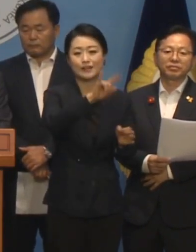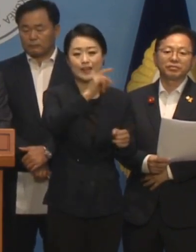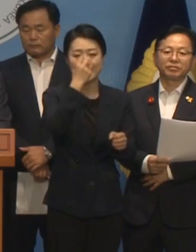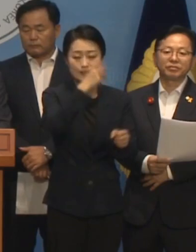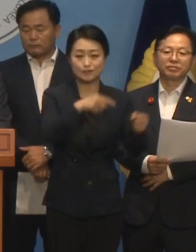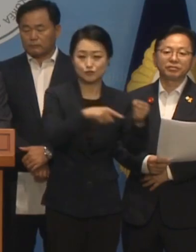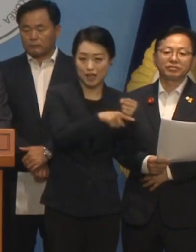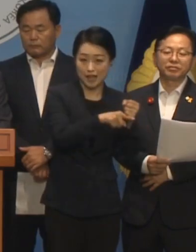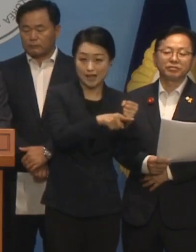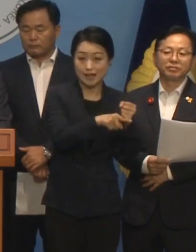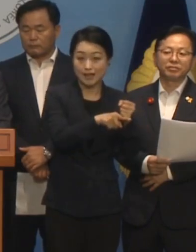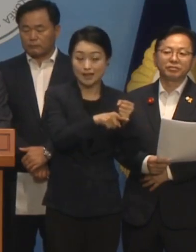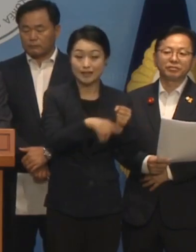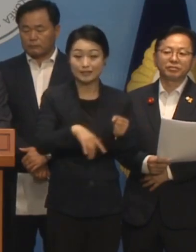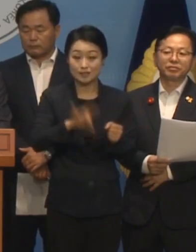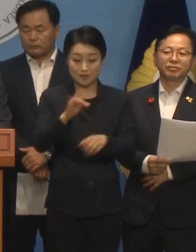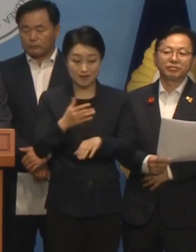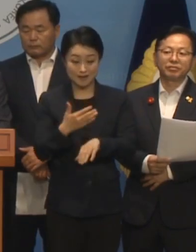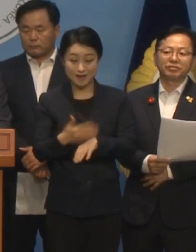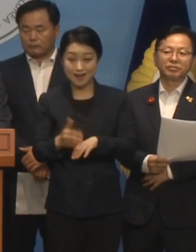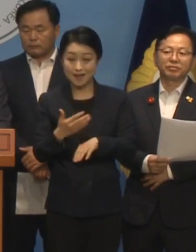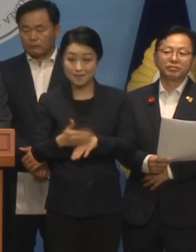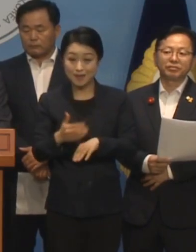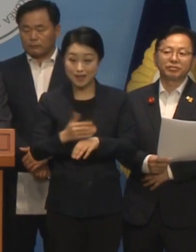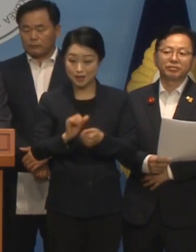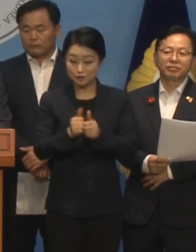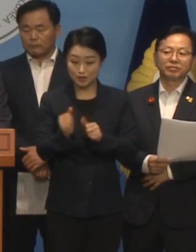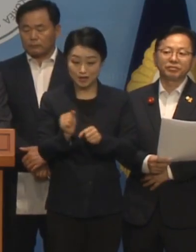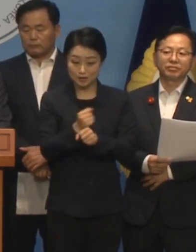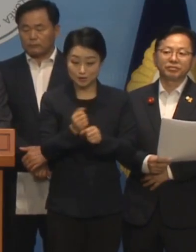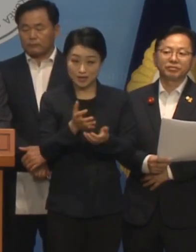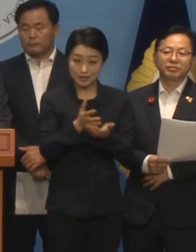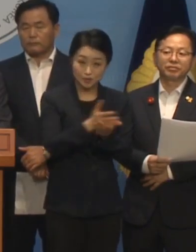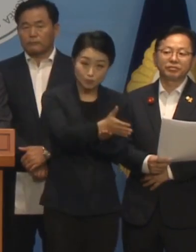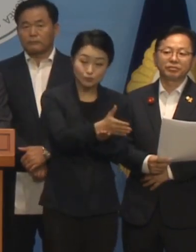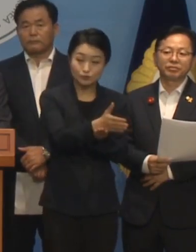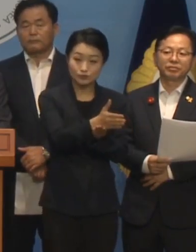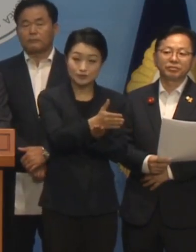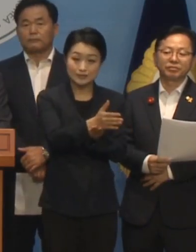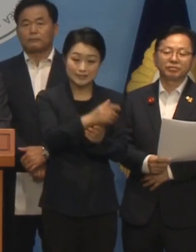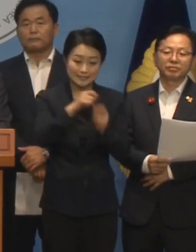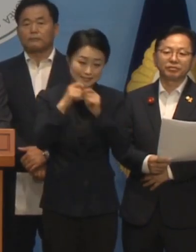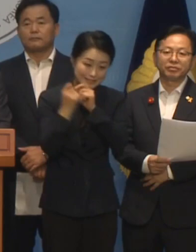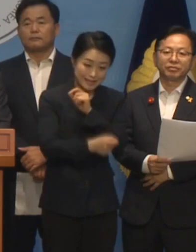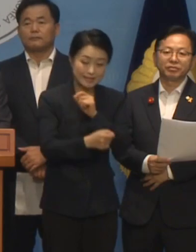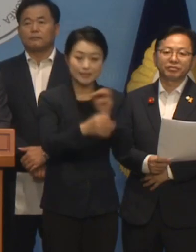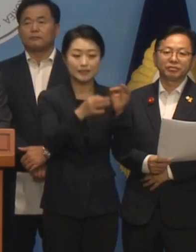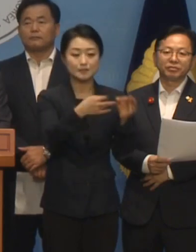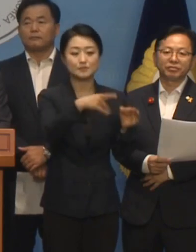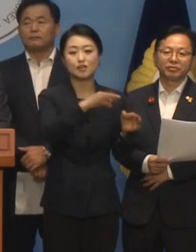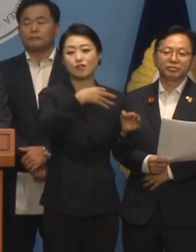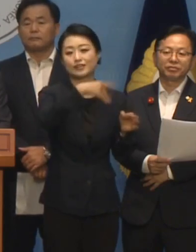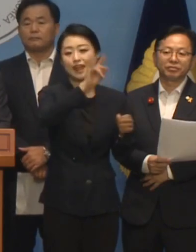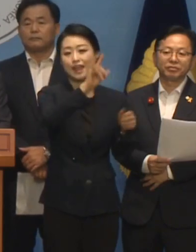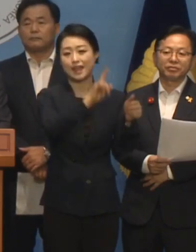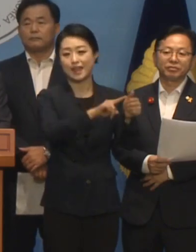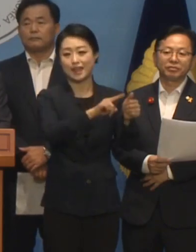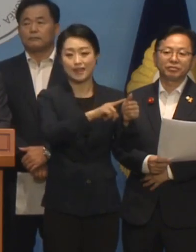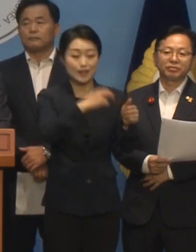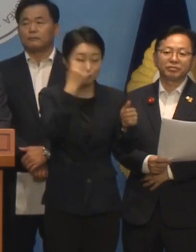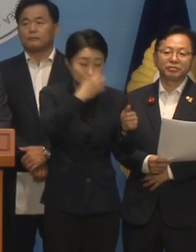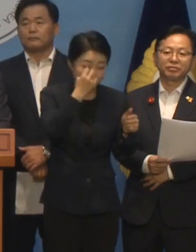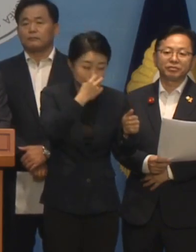수사 초기 조폭 출신의 주가 조작 전과자로 희대의 사기꾼이었던 김성태는 수사를